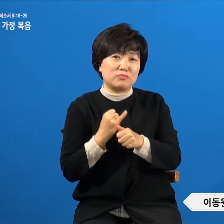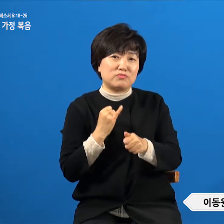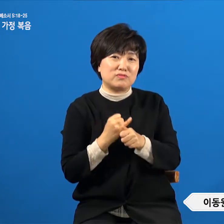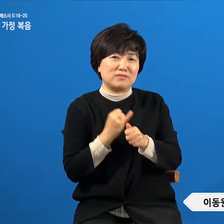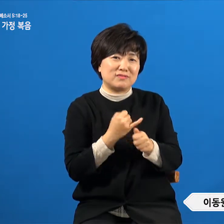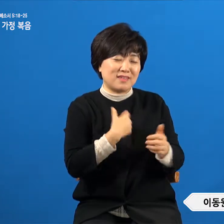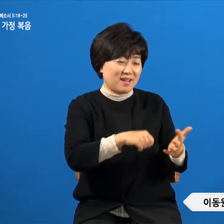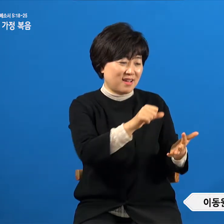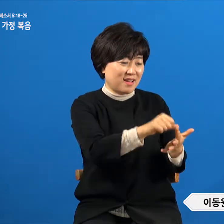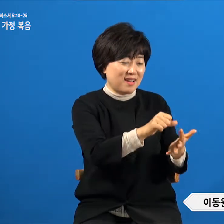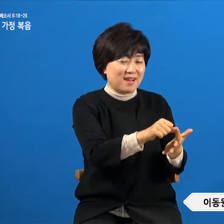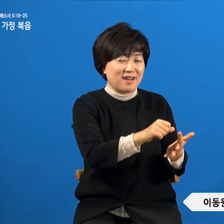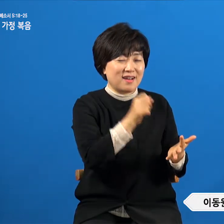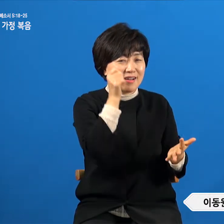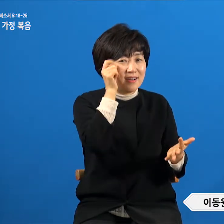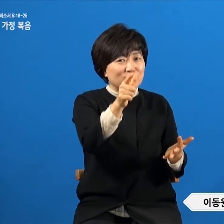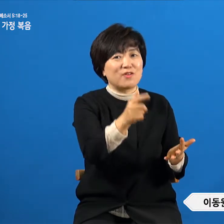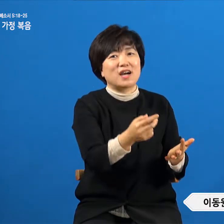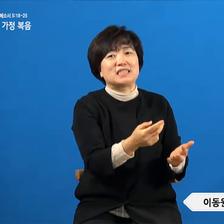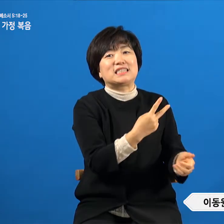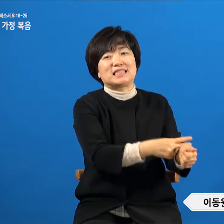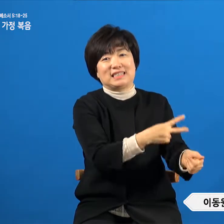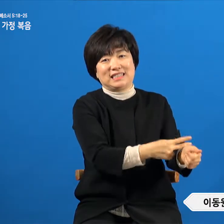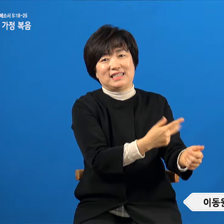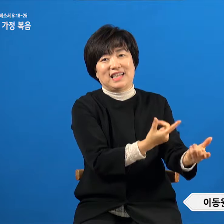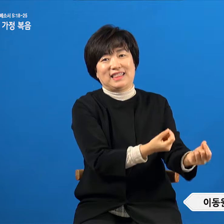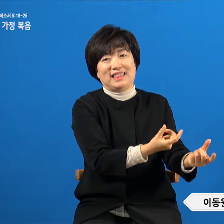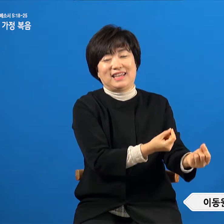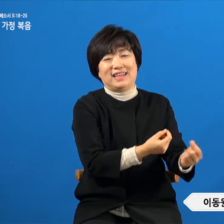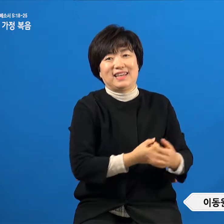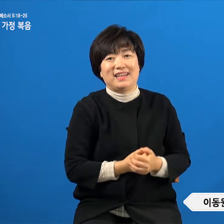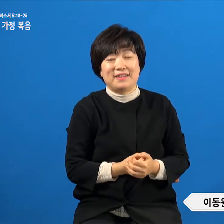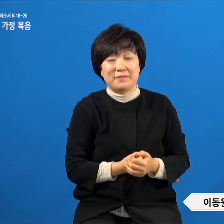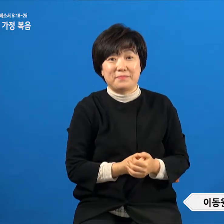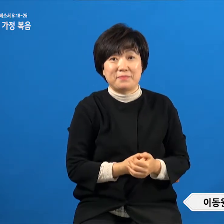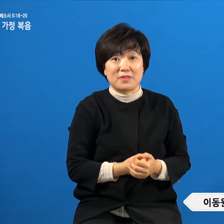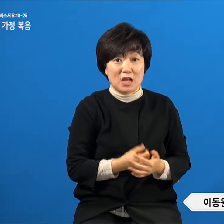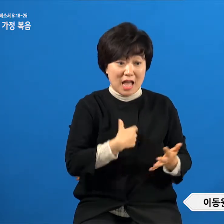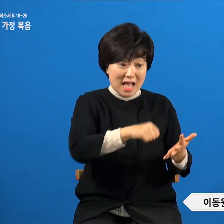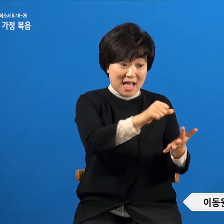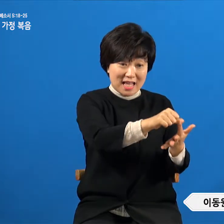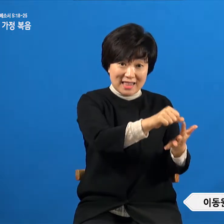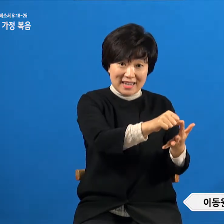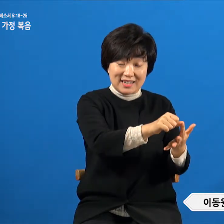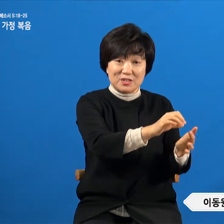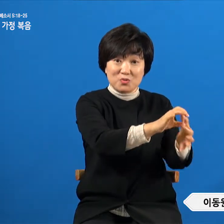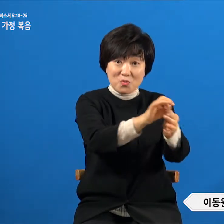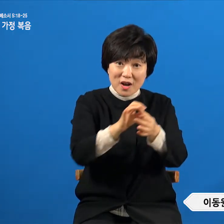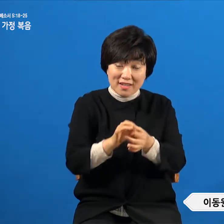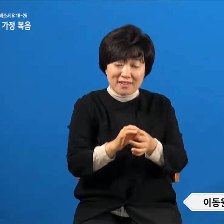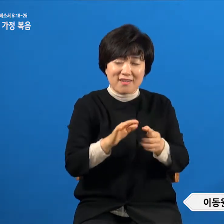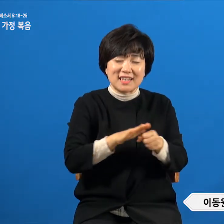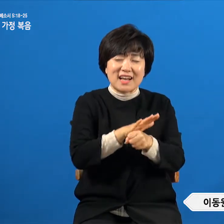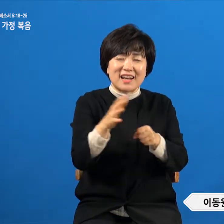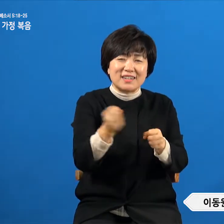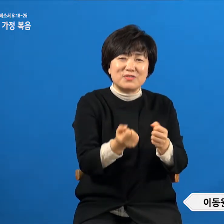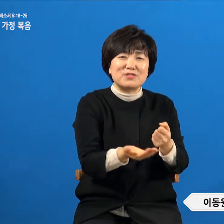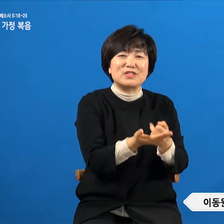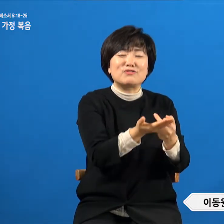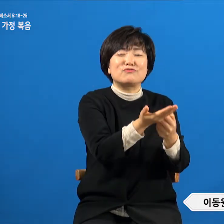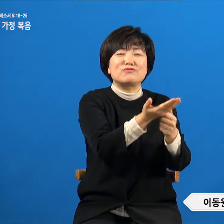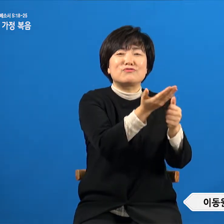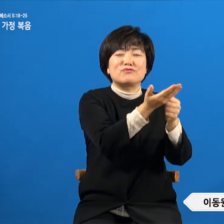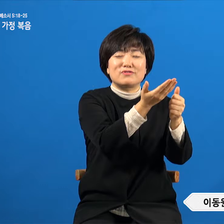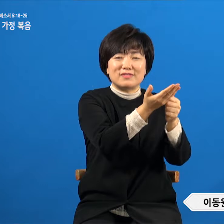부부에게 아담은 우리의 새로운 스승이 되었다고 말합니다. 우리는 아담을 통해 이 아이를 사랑으로